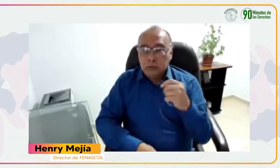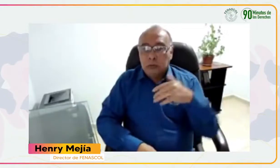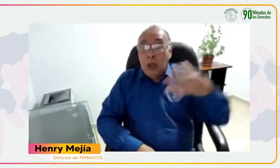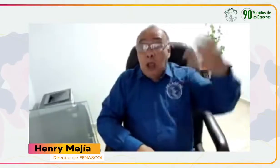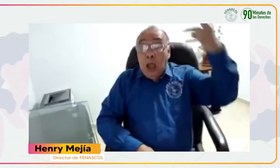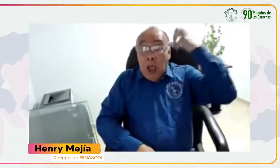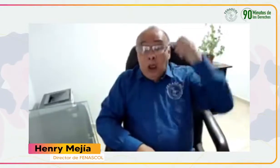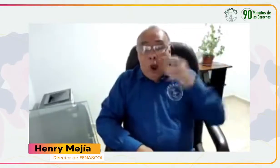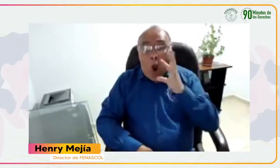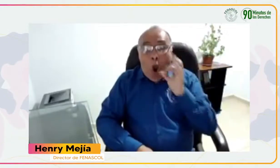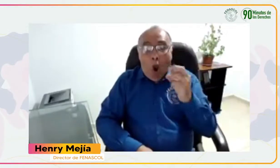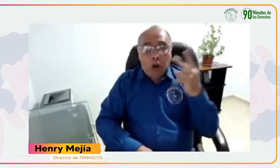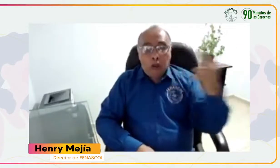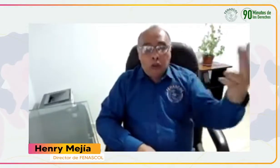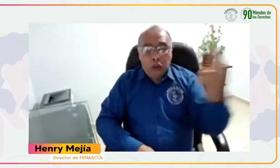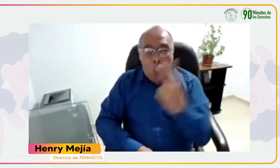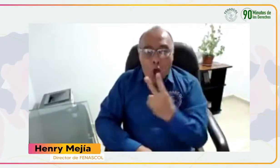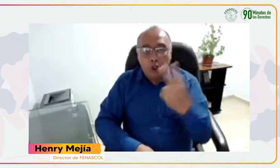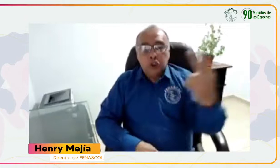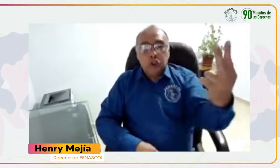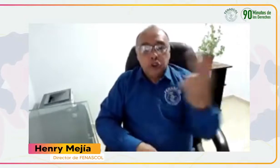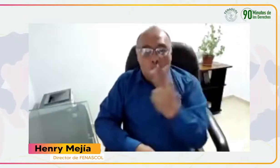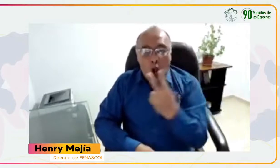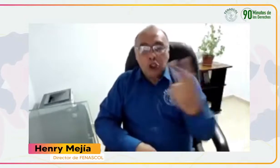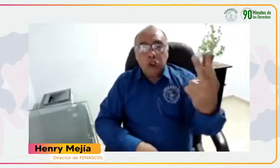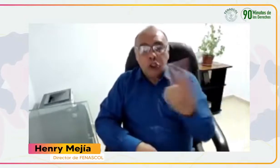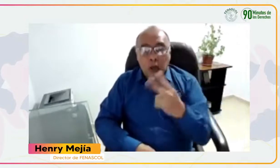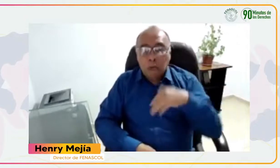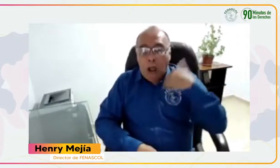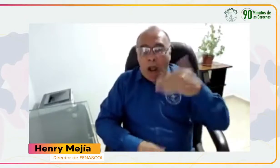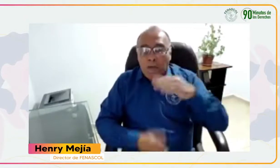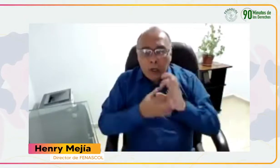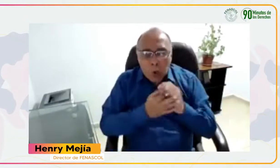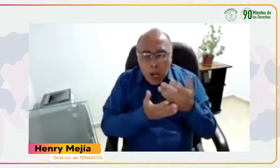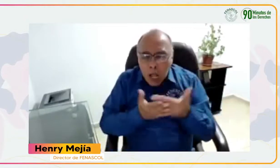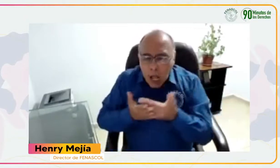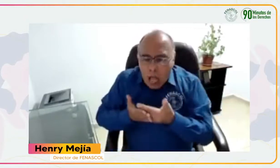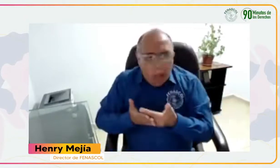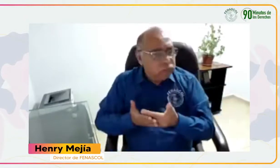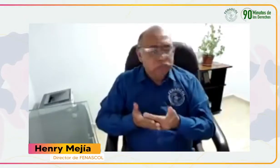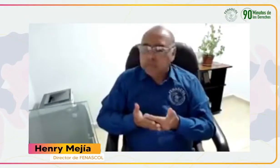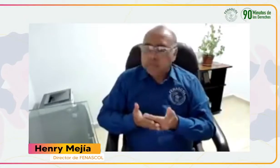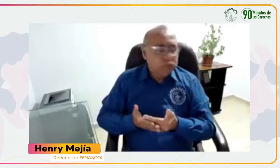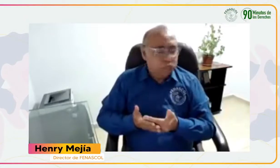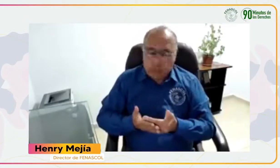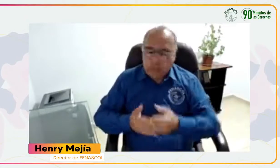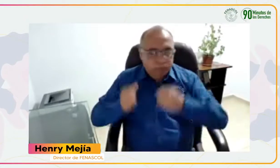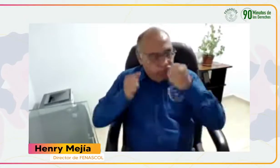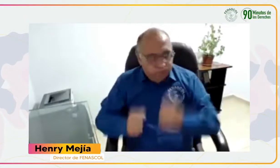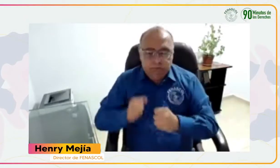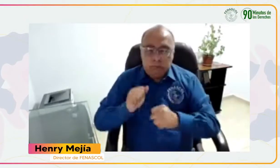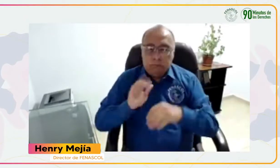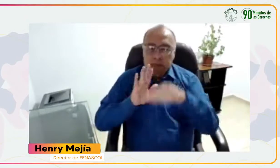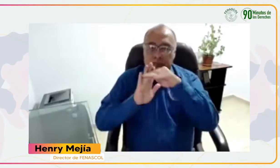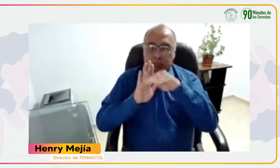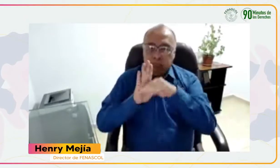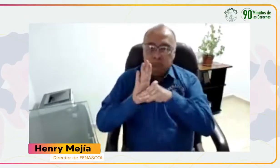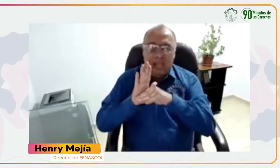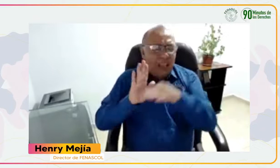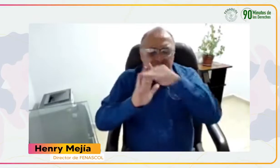contamos con dos delegados, ¿no? Con el delegado principal y con el suplente. Siempre lo habíamos hecho y nosotros decidimos que